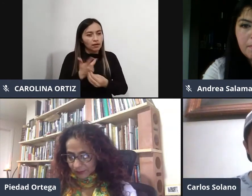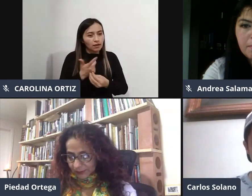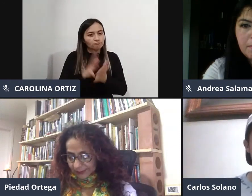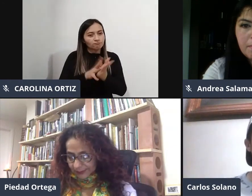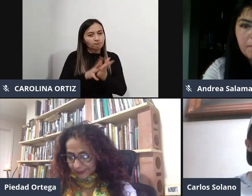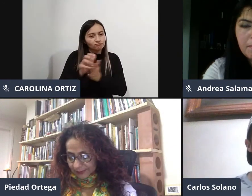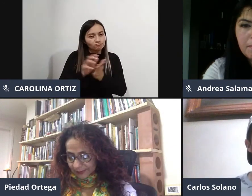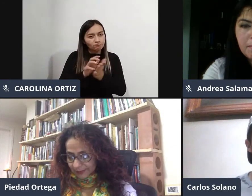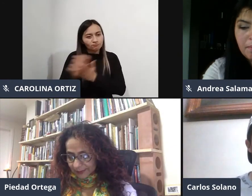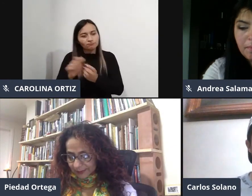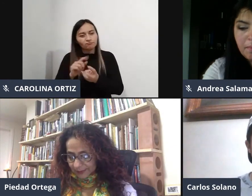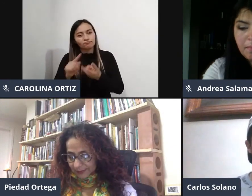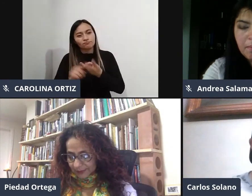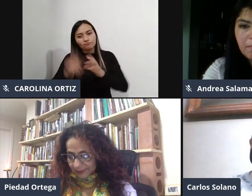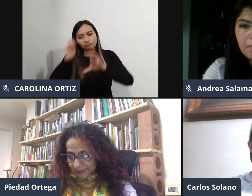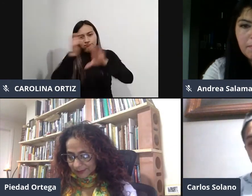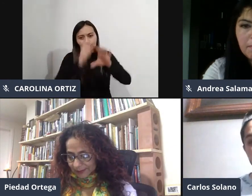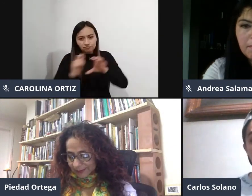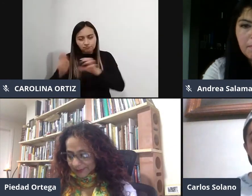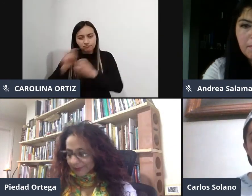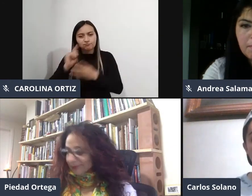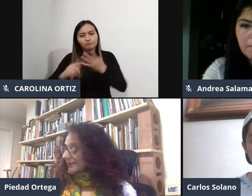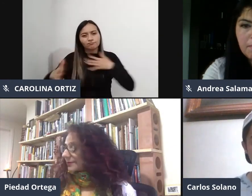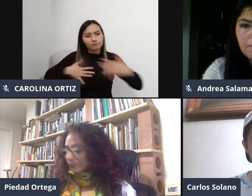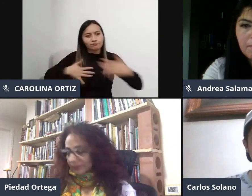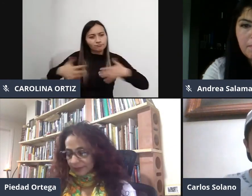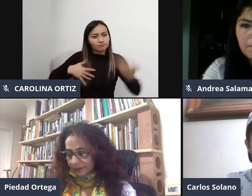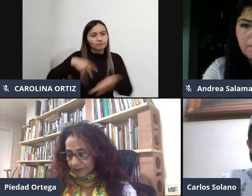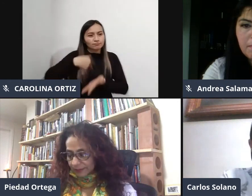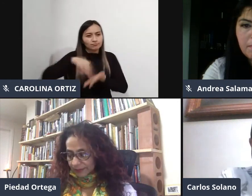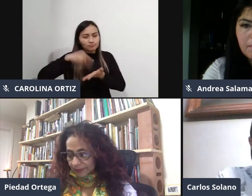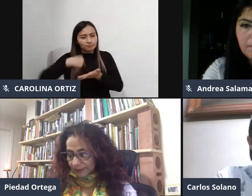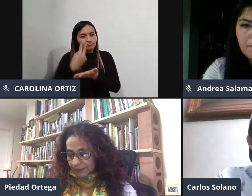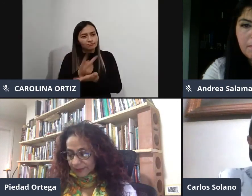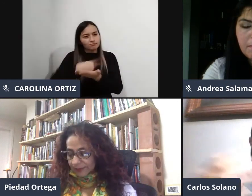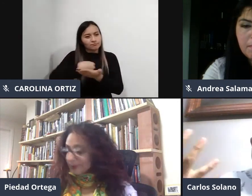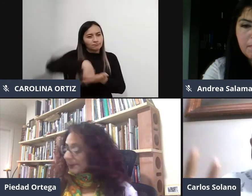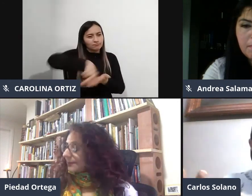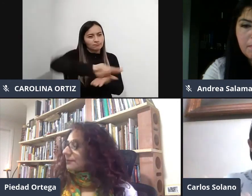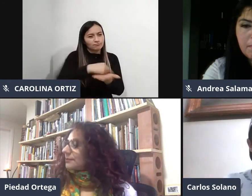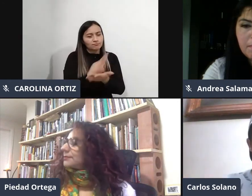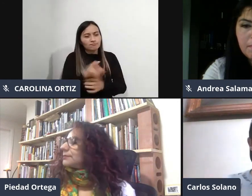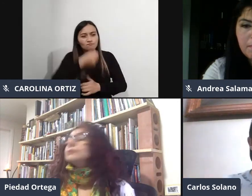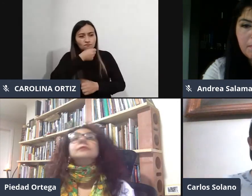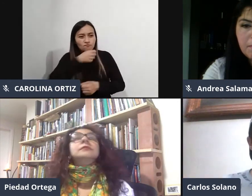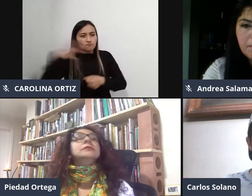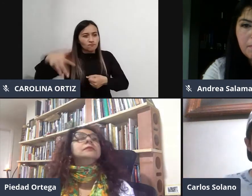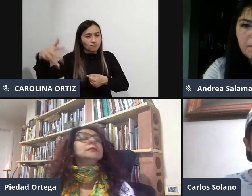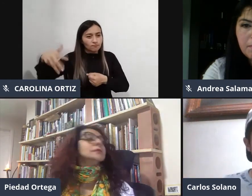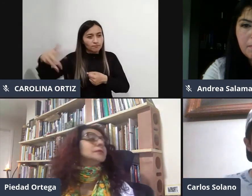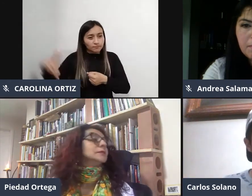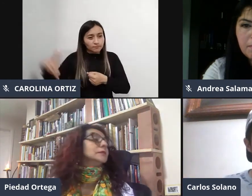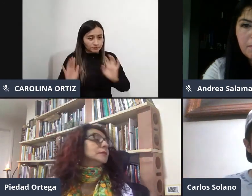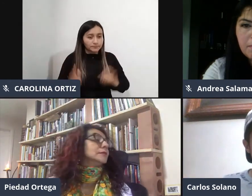teatro, las audiovisuales, el hip hop. Y entre toda esa